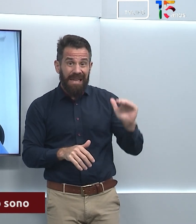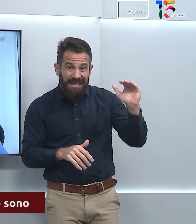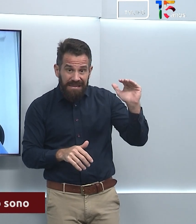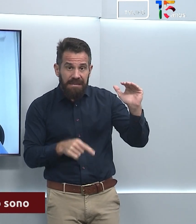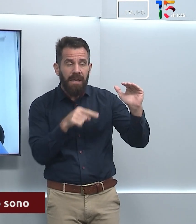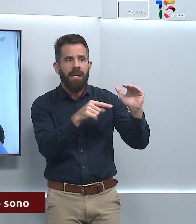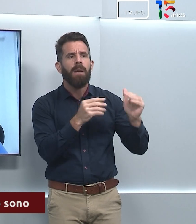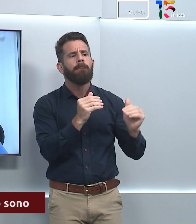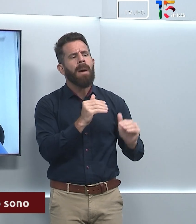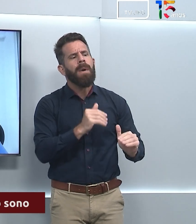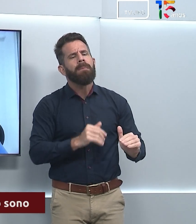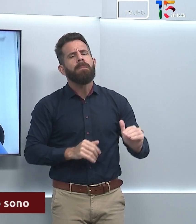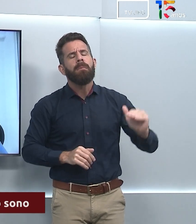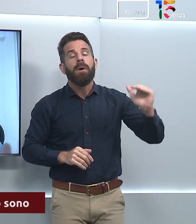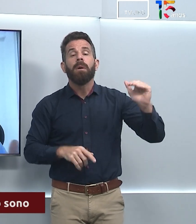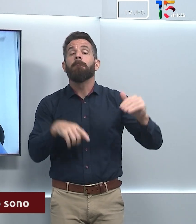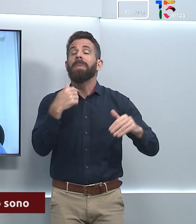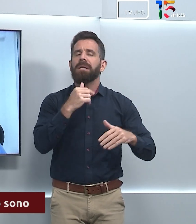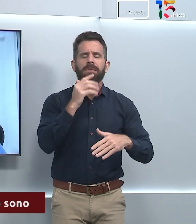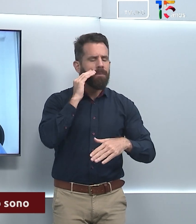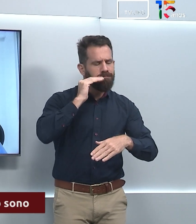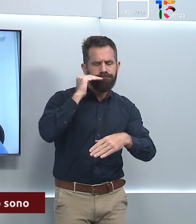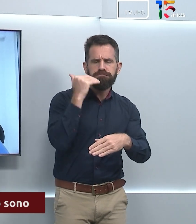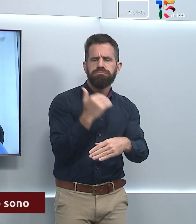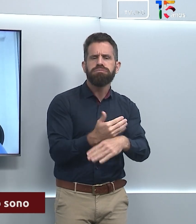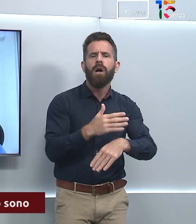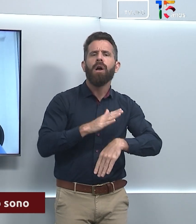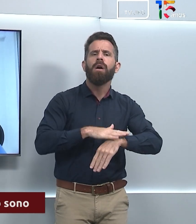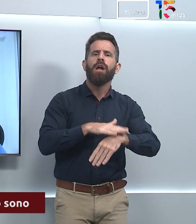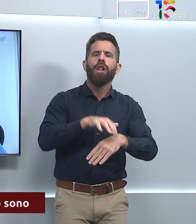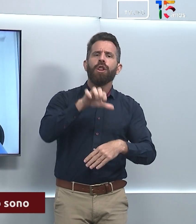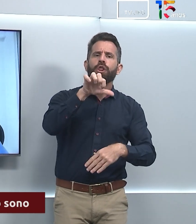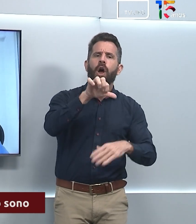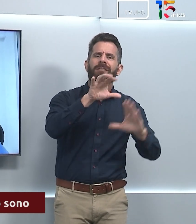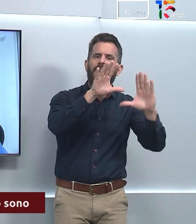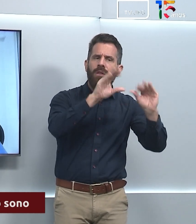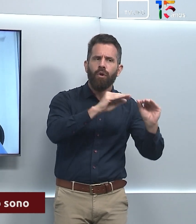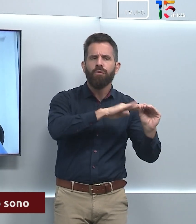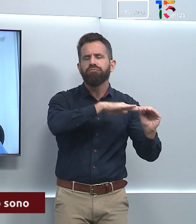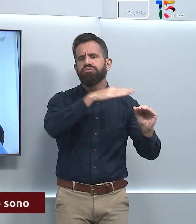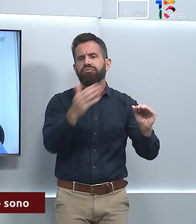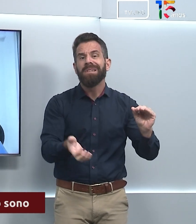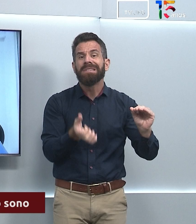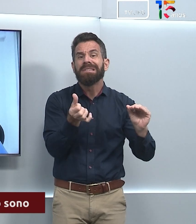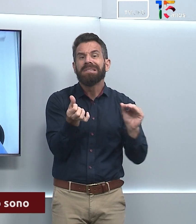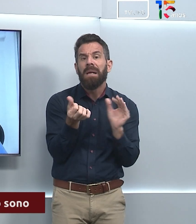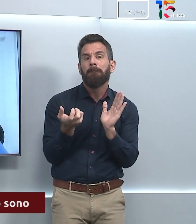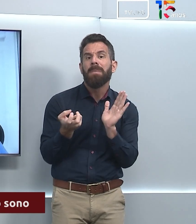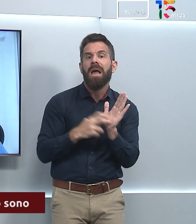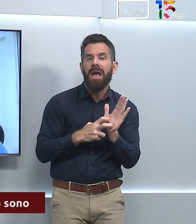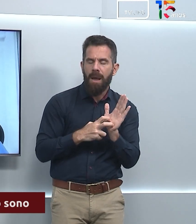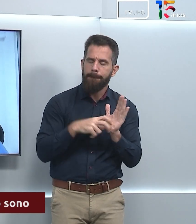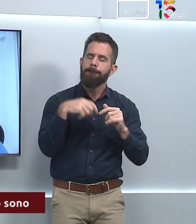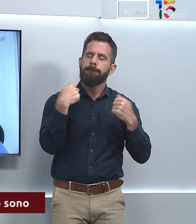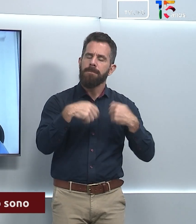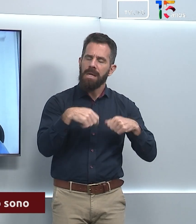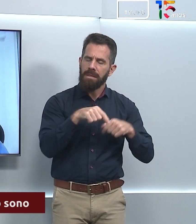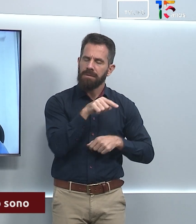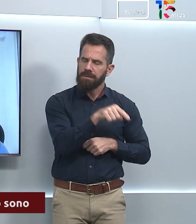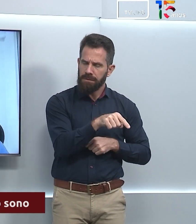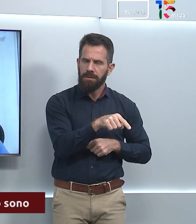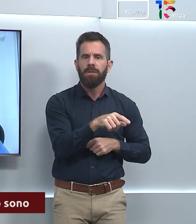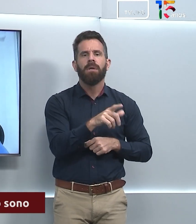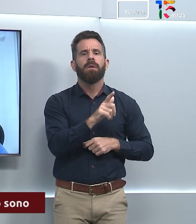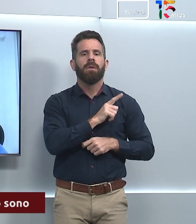noite pesado, gostoso, das 9 da noite às 6 da manhã, a gente tem todo um balanço hormonal, que o hormônio de crescimento